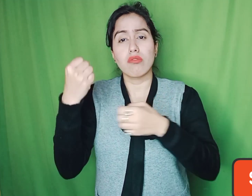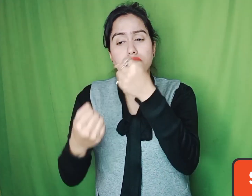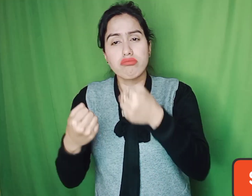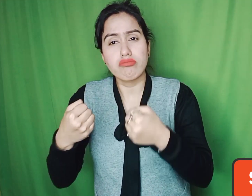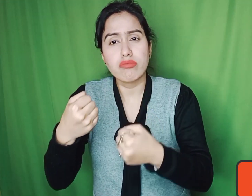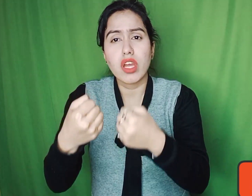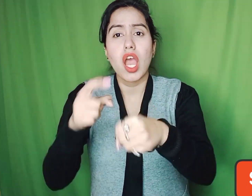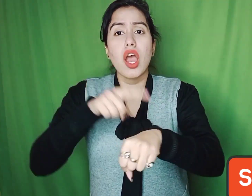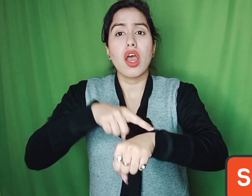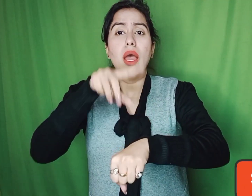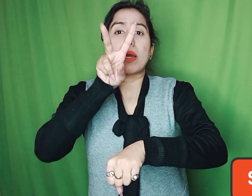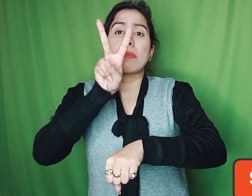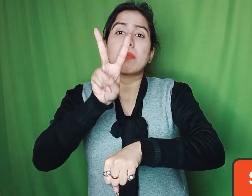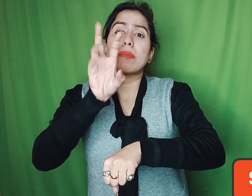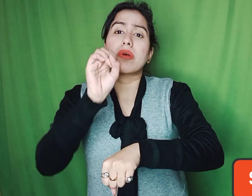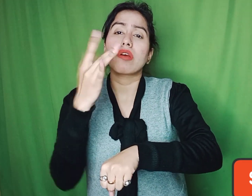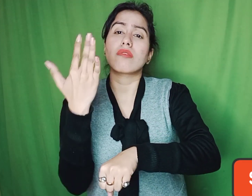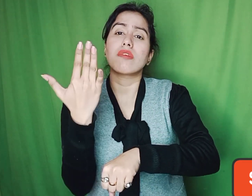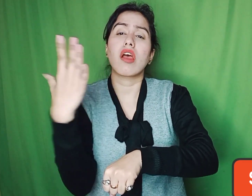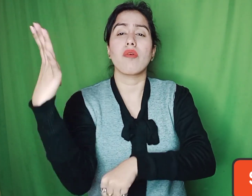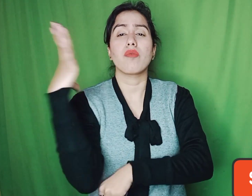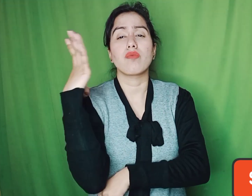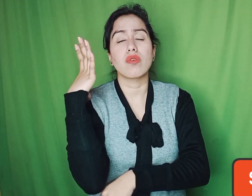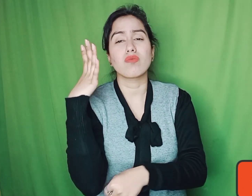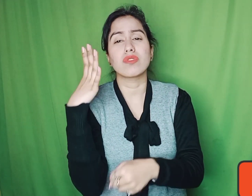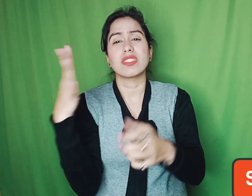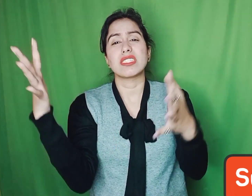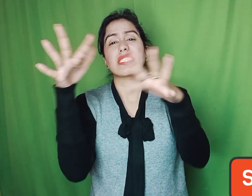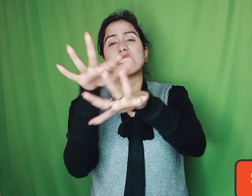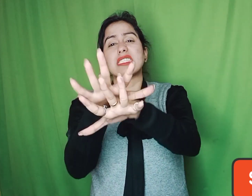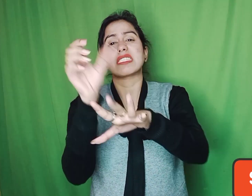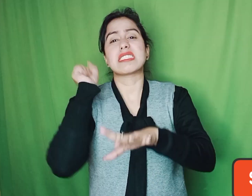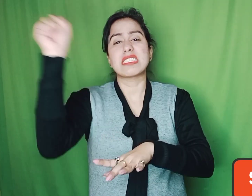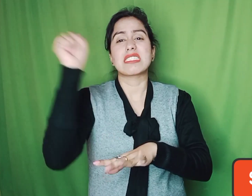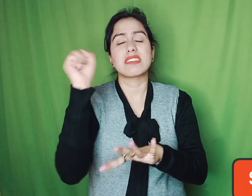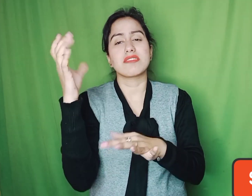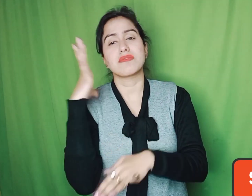बावजूद प्रधानमंत्री वहाँ तक नहीं पहुँच पाए जो उनके